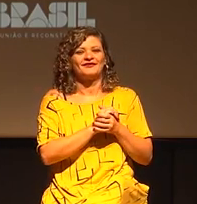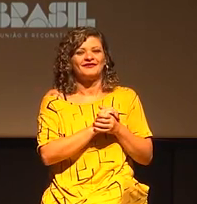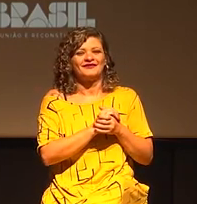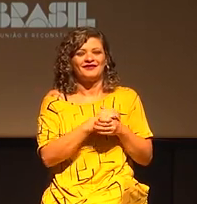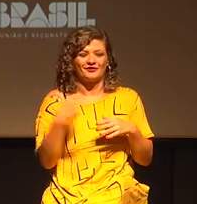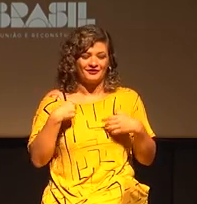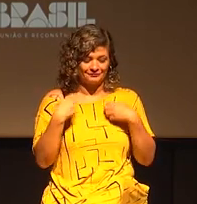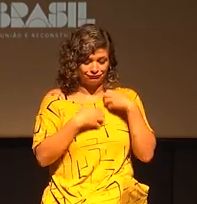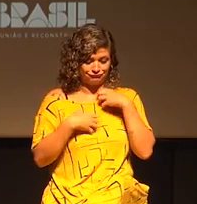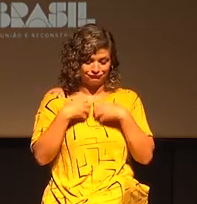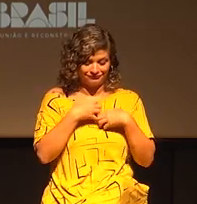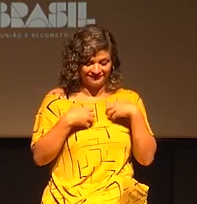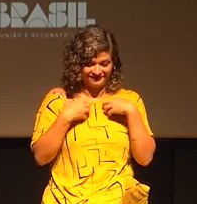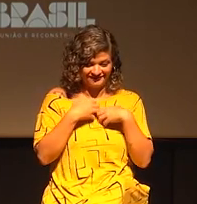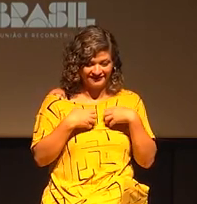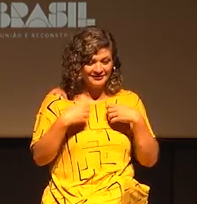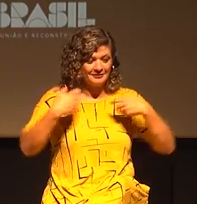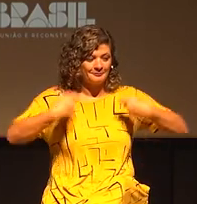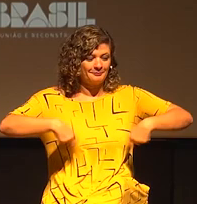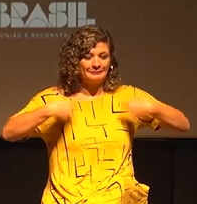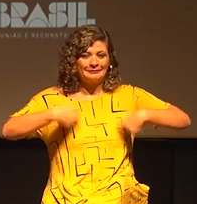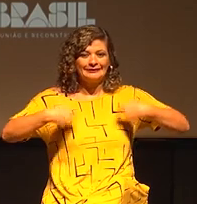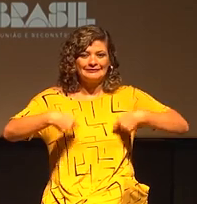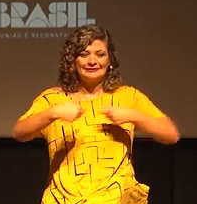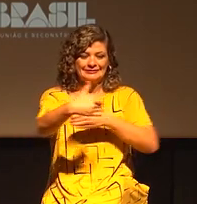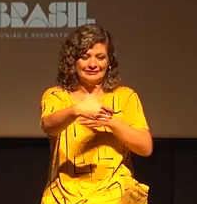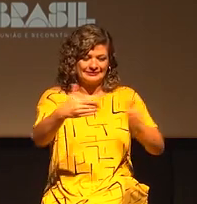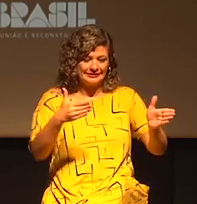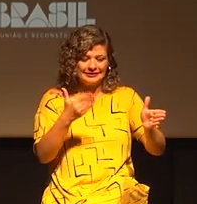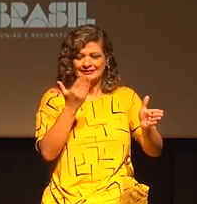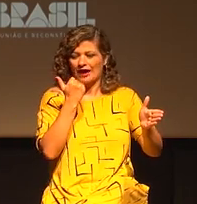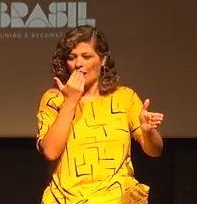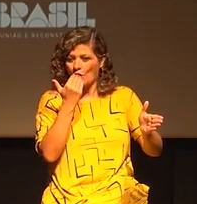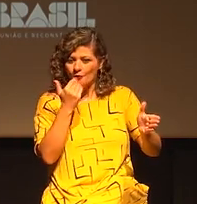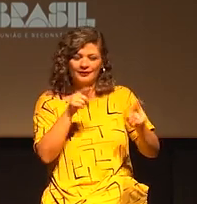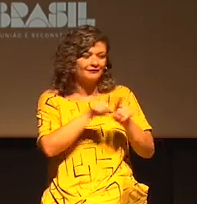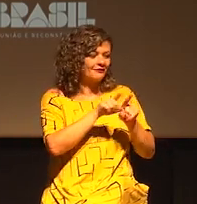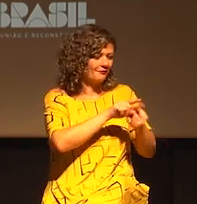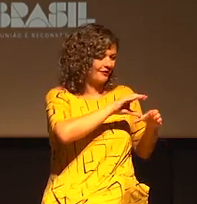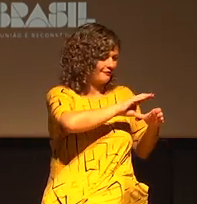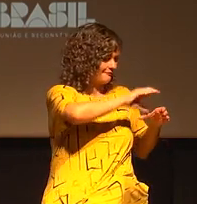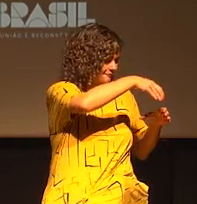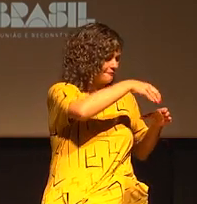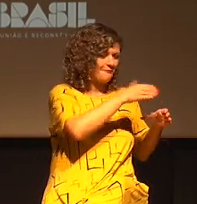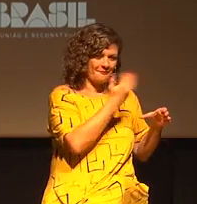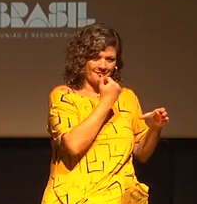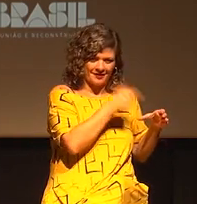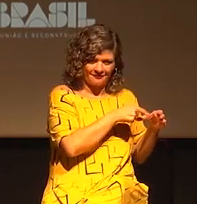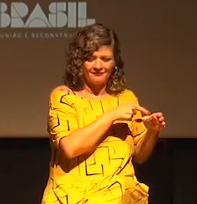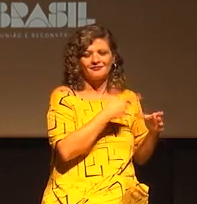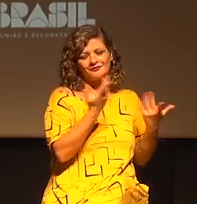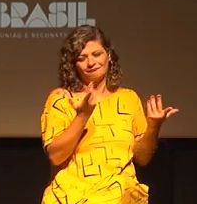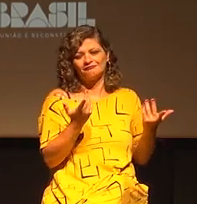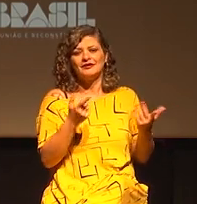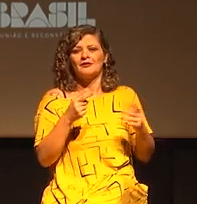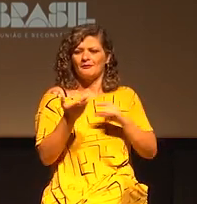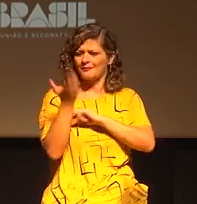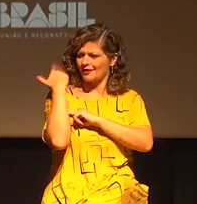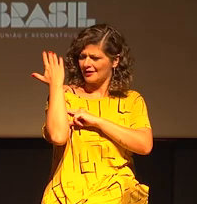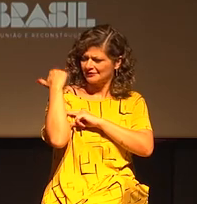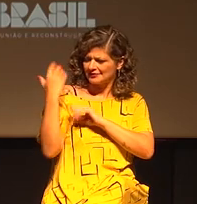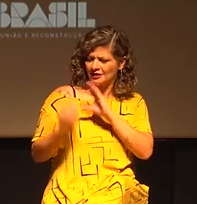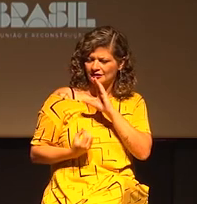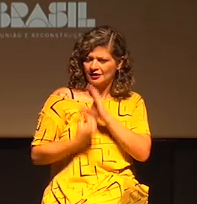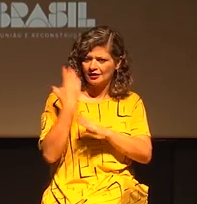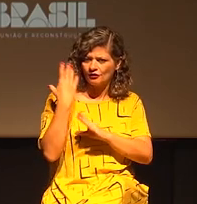fica meio aflito de ainda precisar tanto que a cesta básica e a marmita eh isso foi criado com